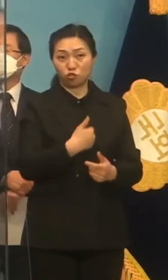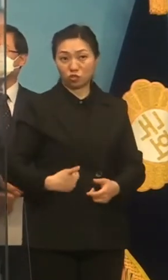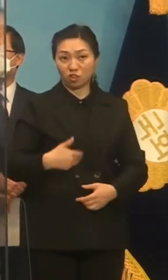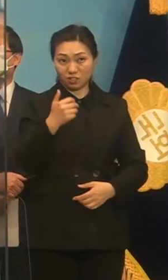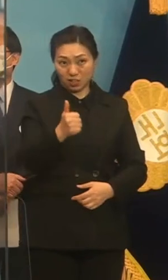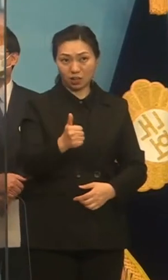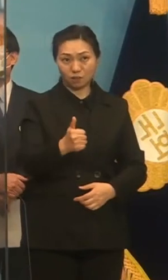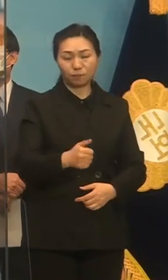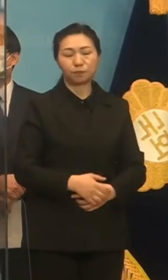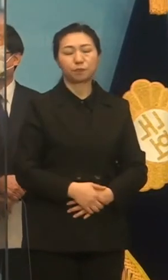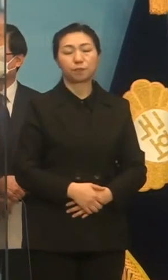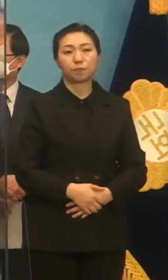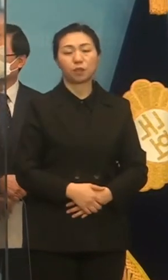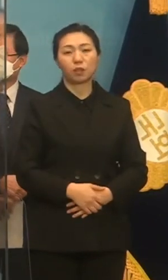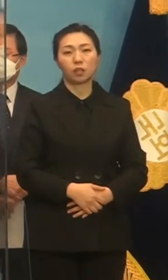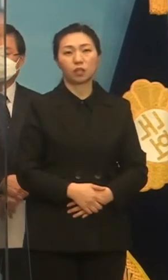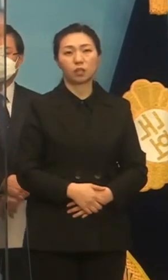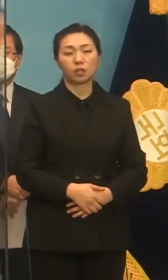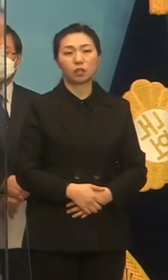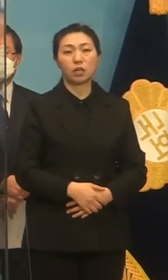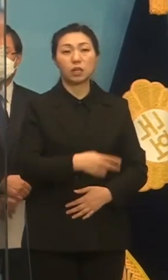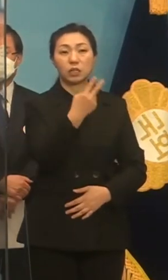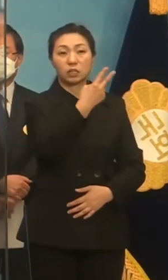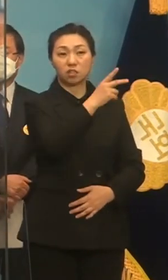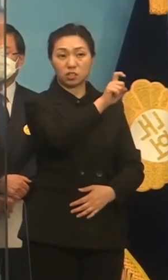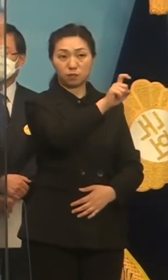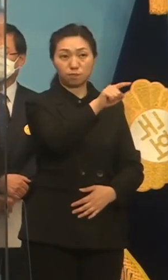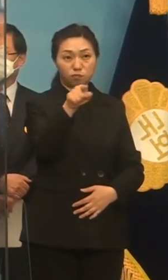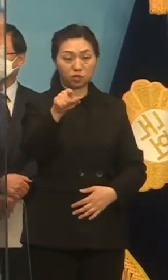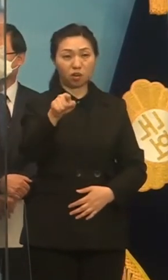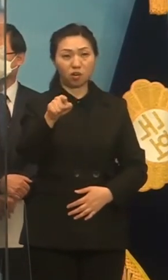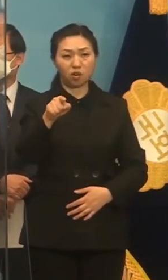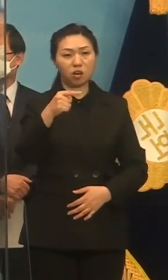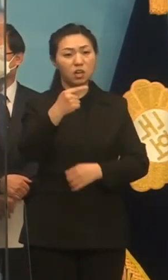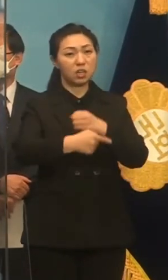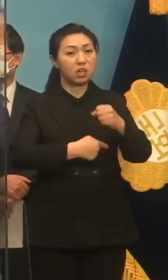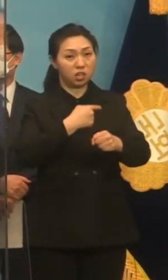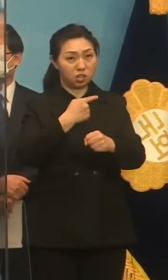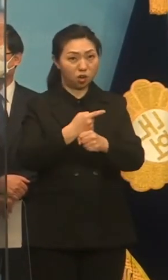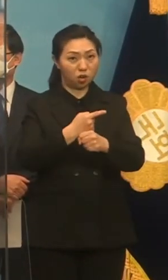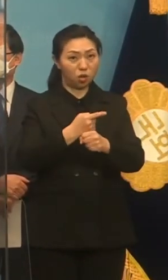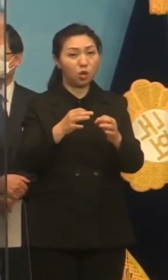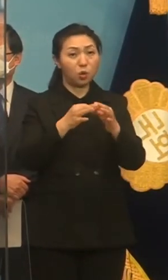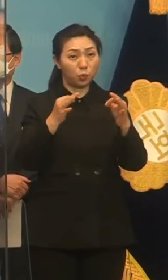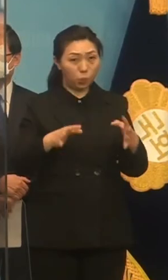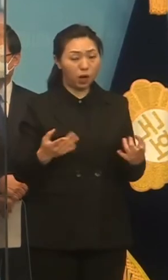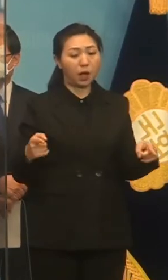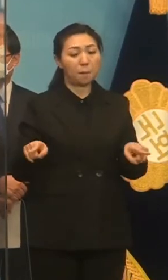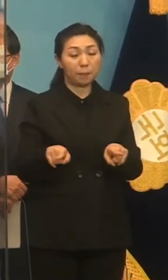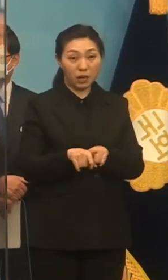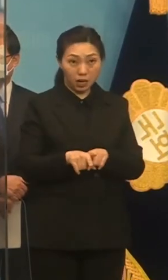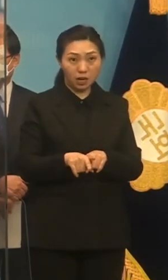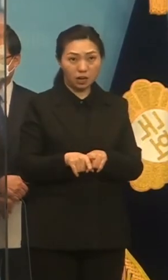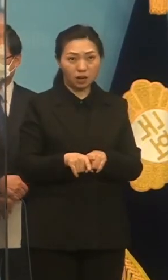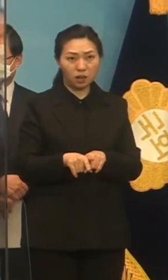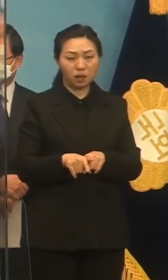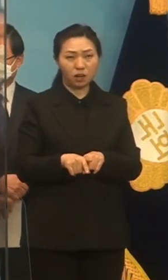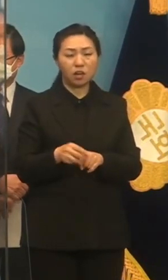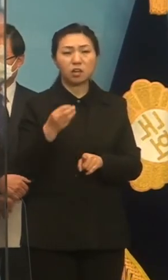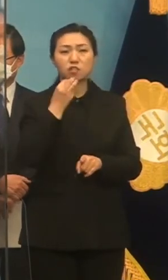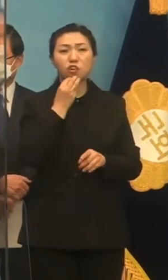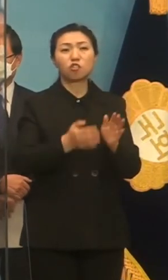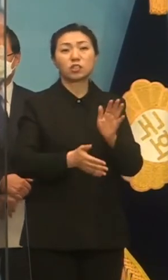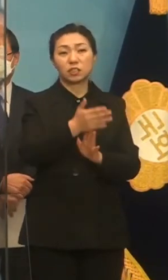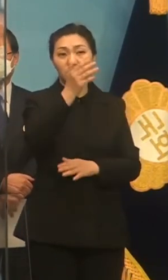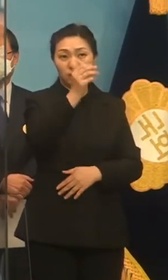두번째 를 써 제 10 너 어 1년 가까이 아 으 소 c 장과